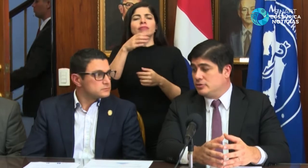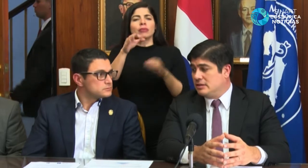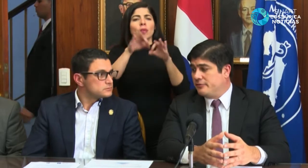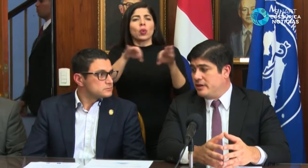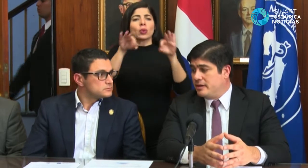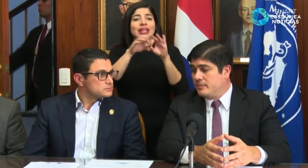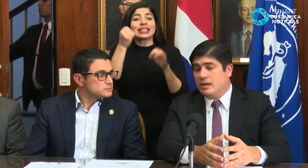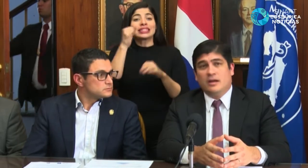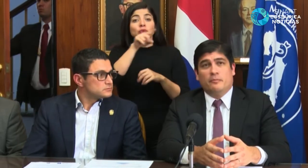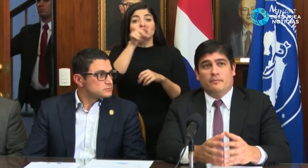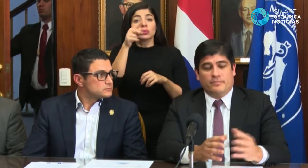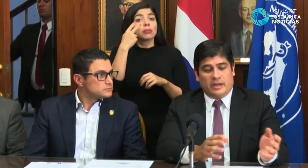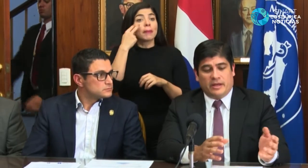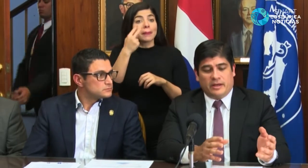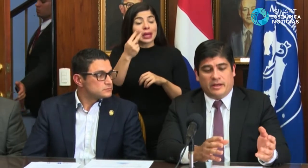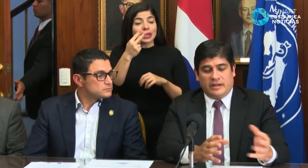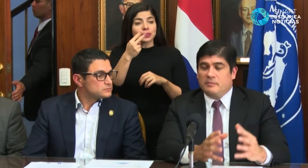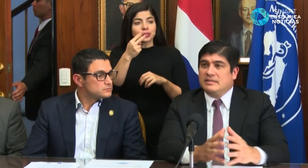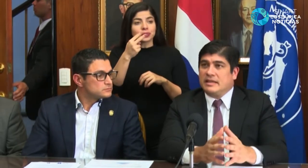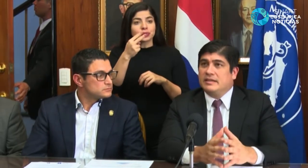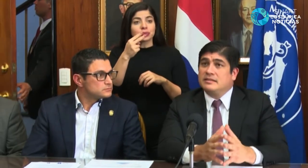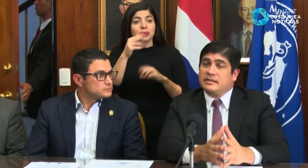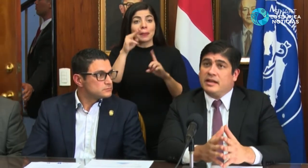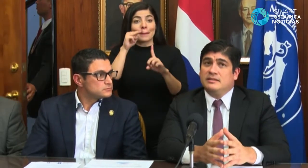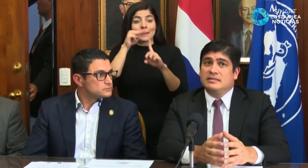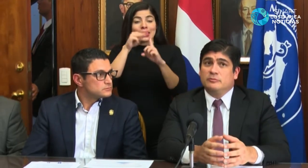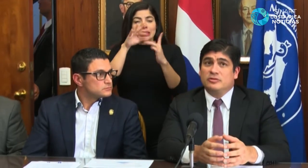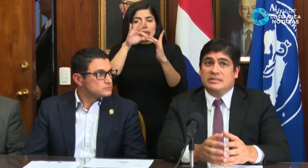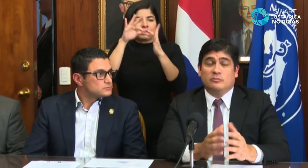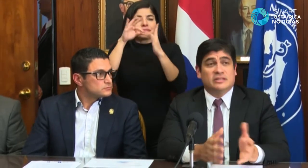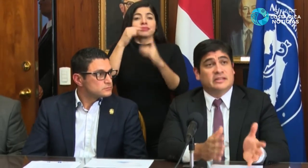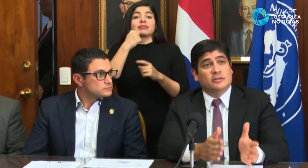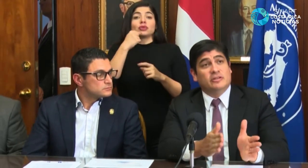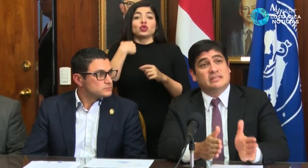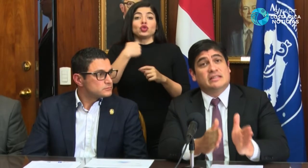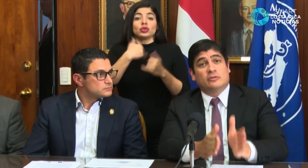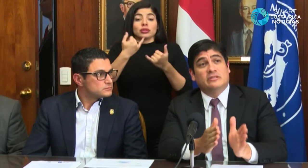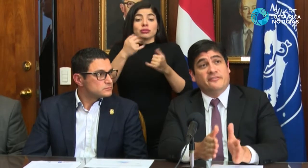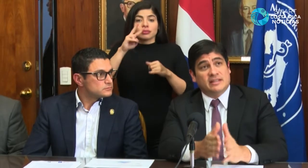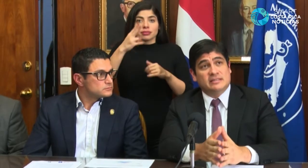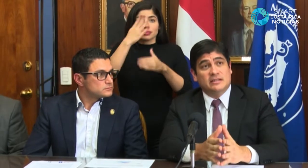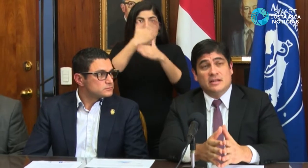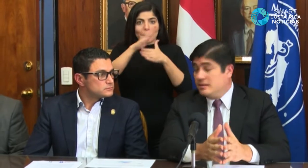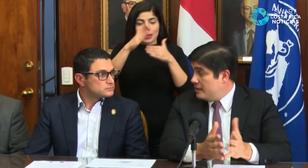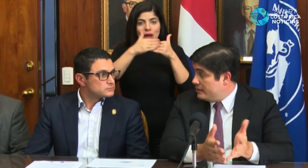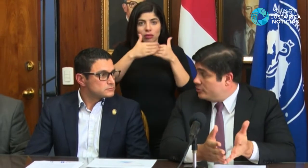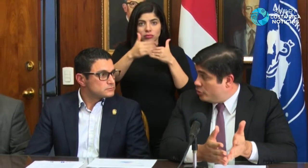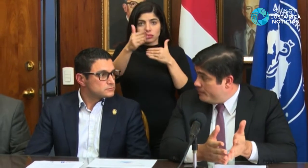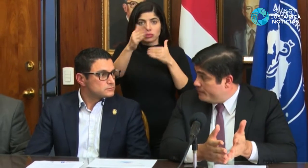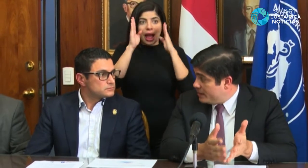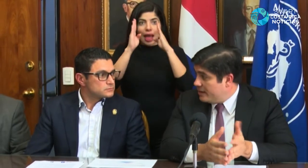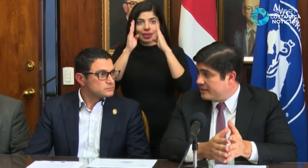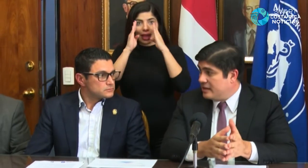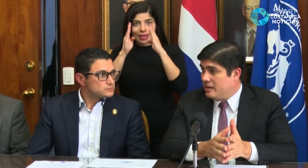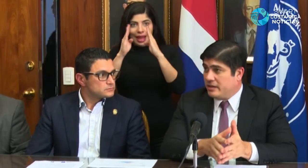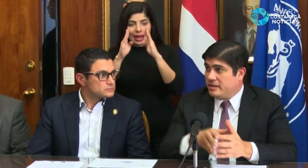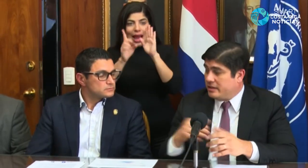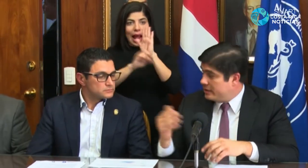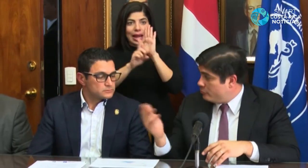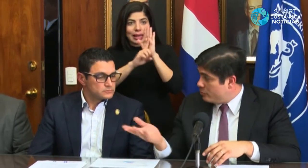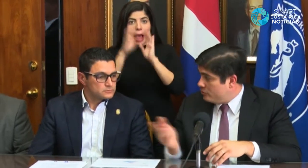si ustedes se fijan, en el mensaje central les decimos que estamos entrando en esta segunda fase de atención de la